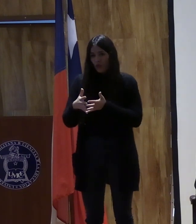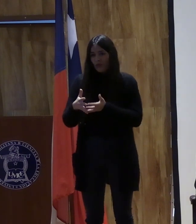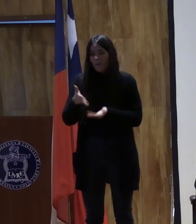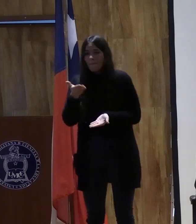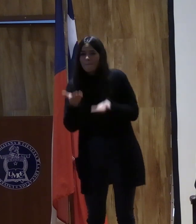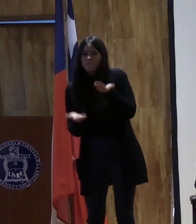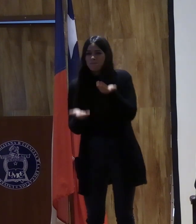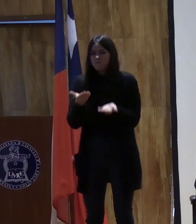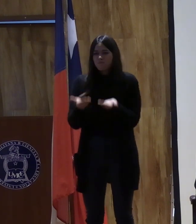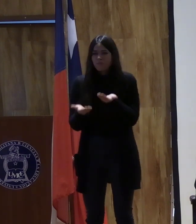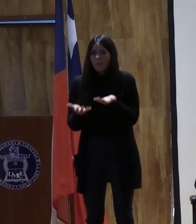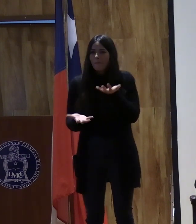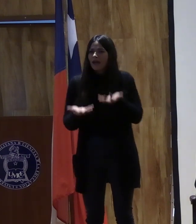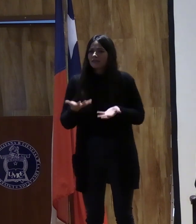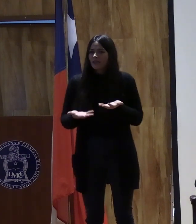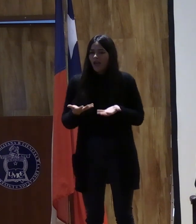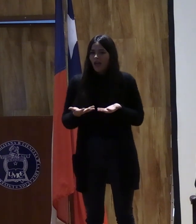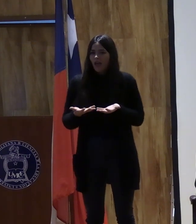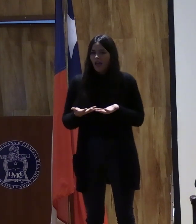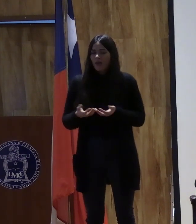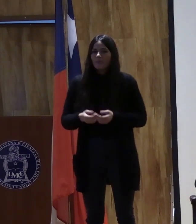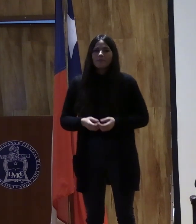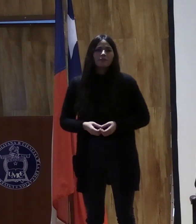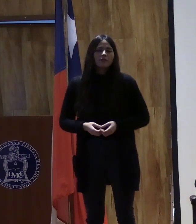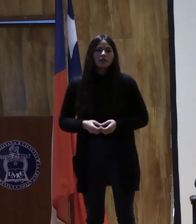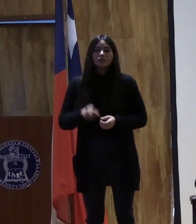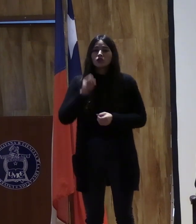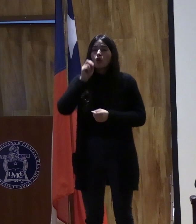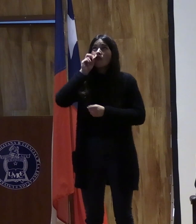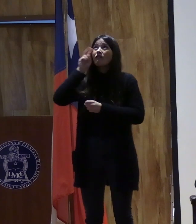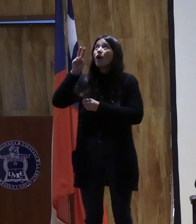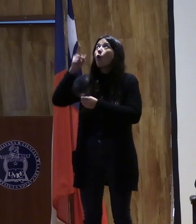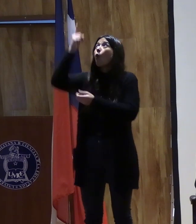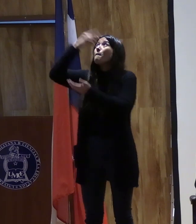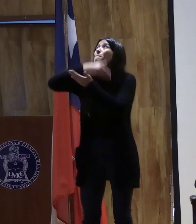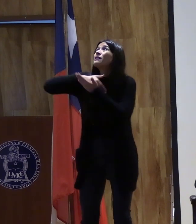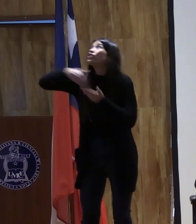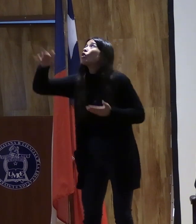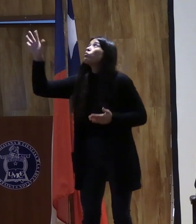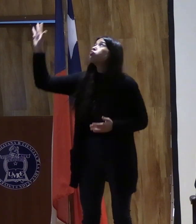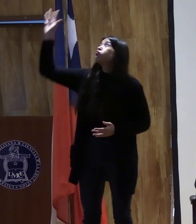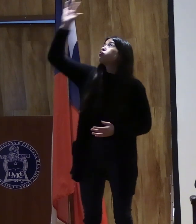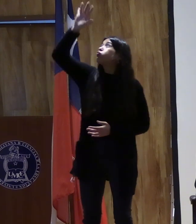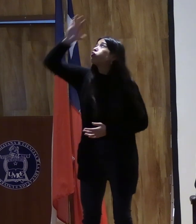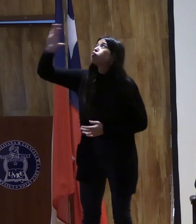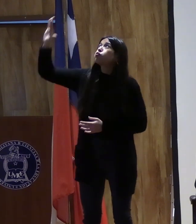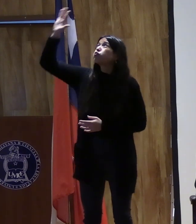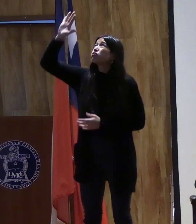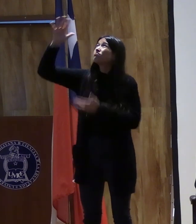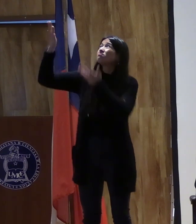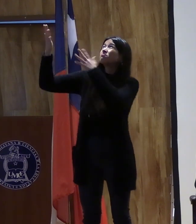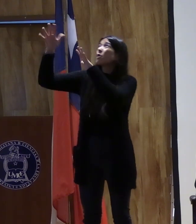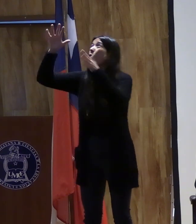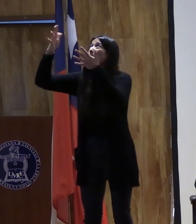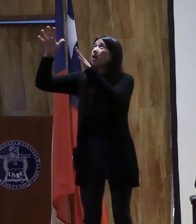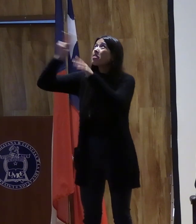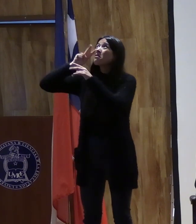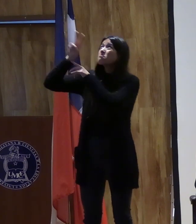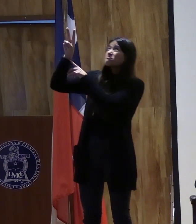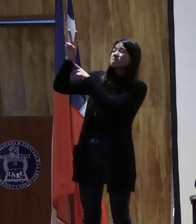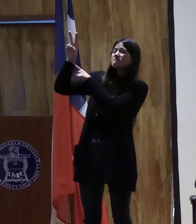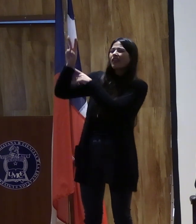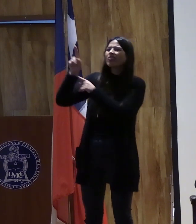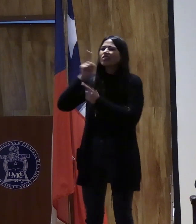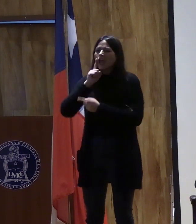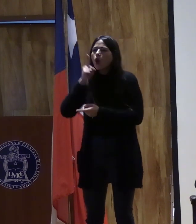masa, si uno ve un grupo de 1 millón de estrellas, 1 millón de estrellas tienen